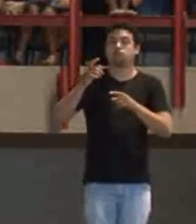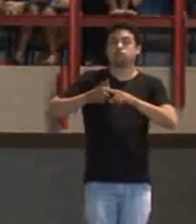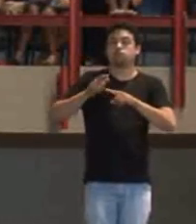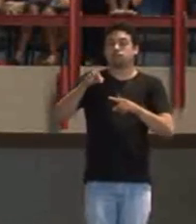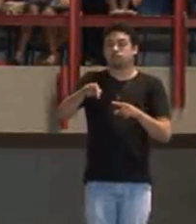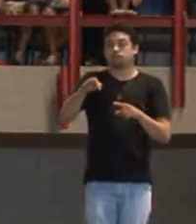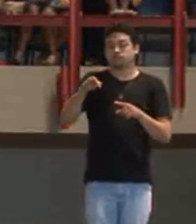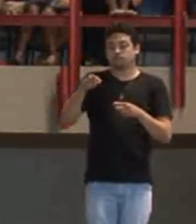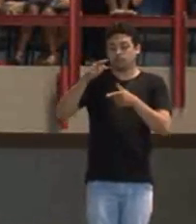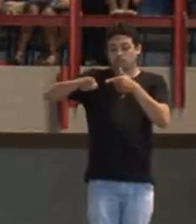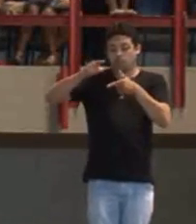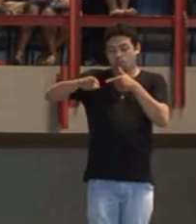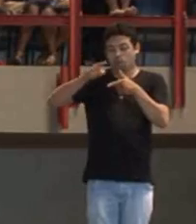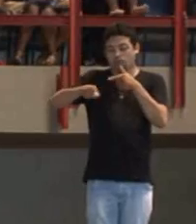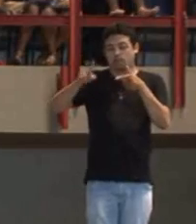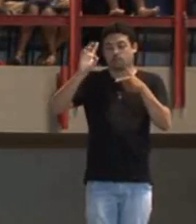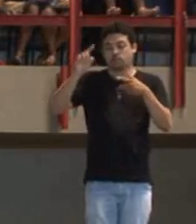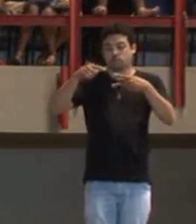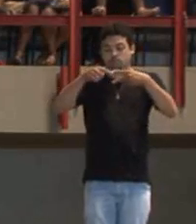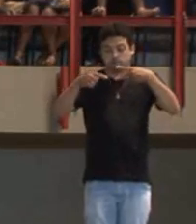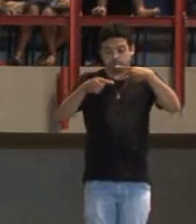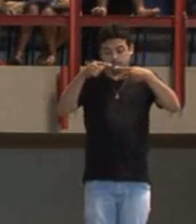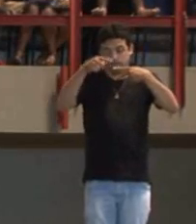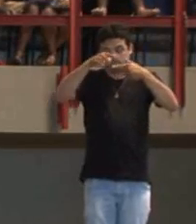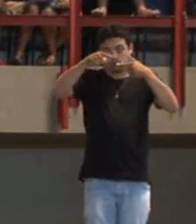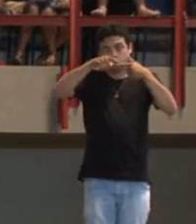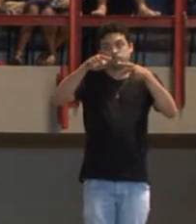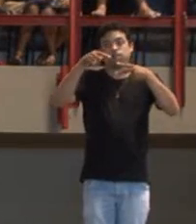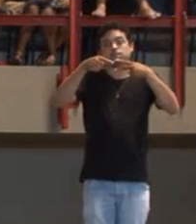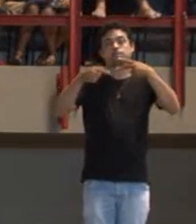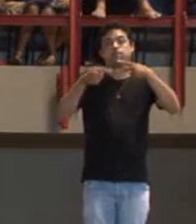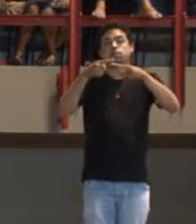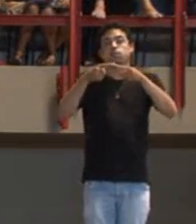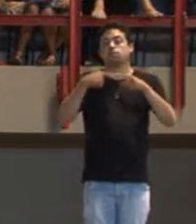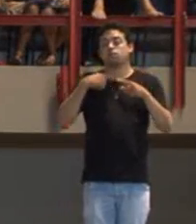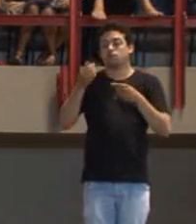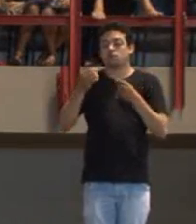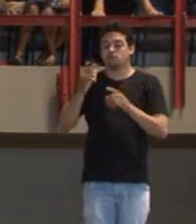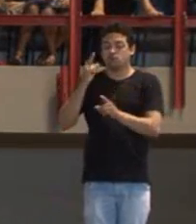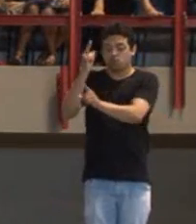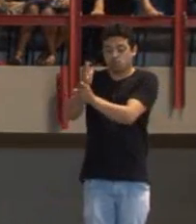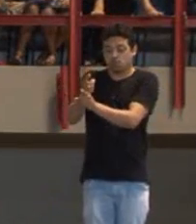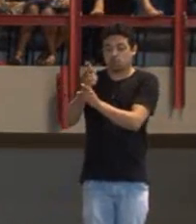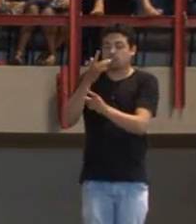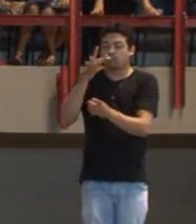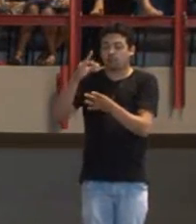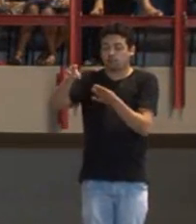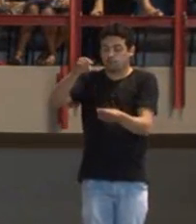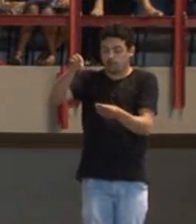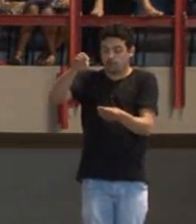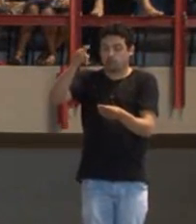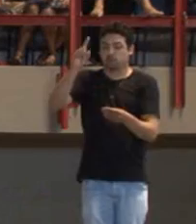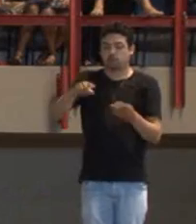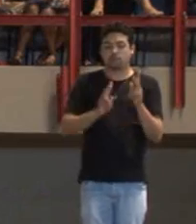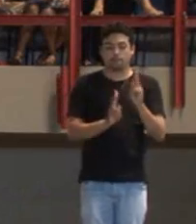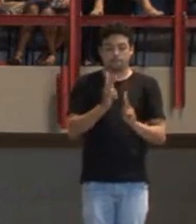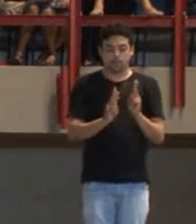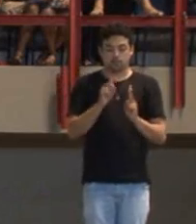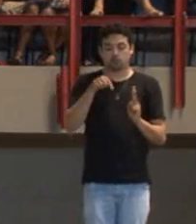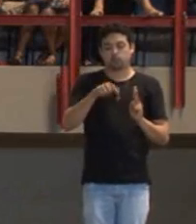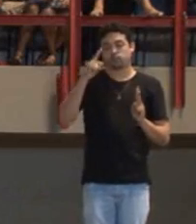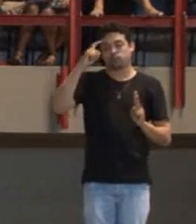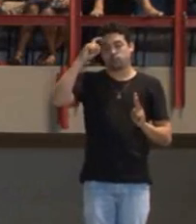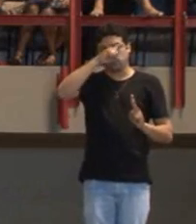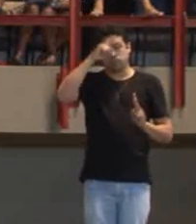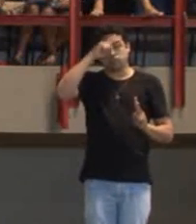produto problemático em dois sentidos. Primeiro, a fonte para produzir plástico é petróleo, que já é